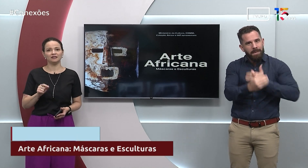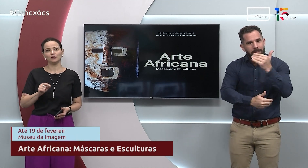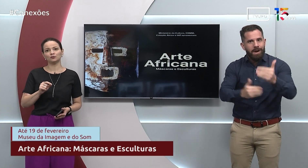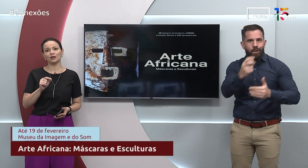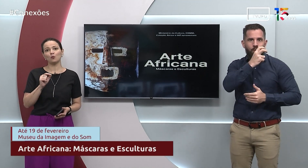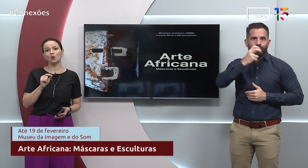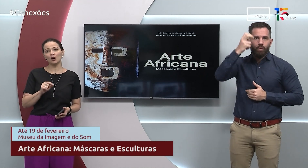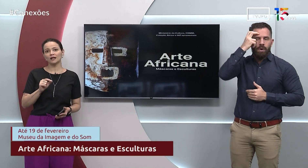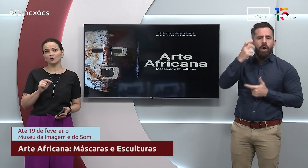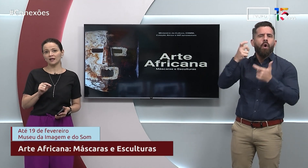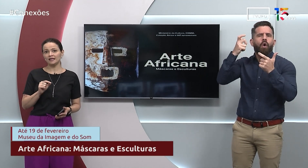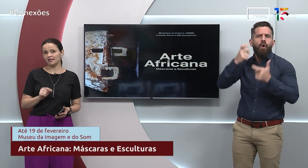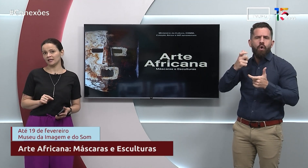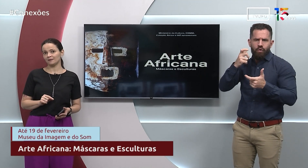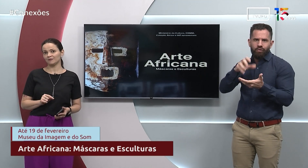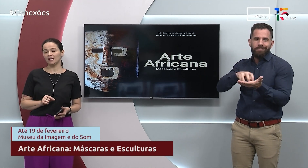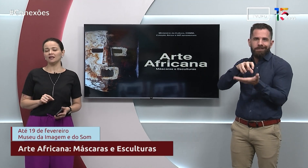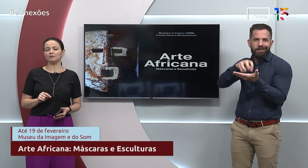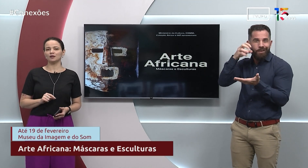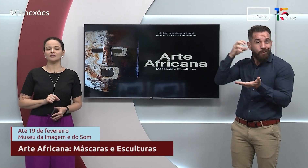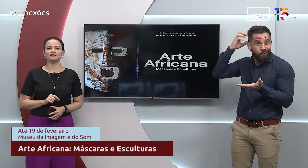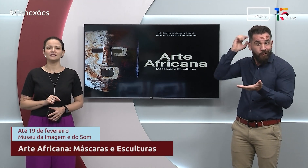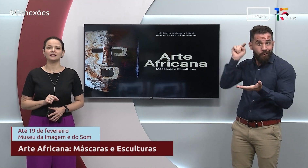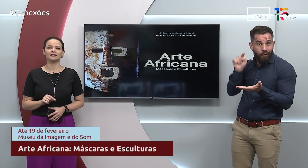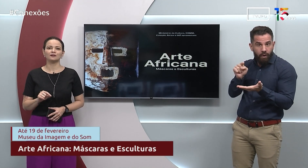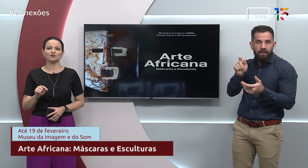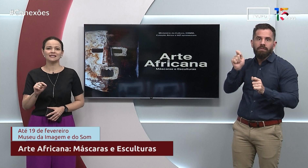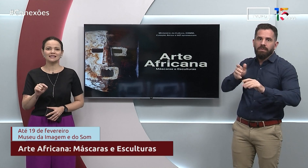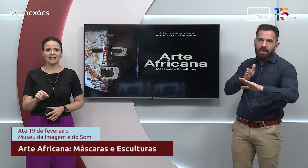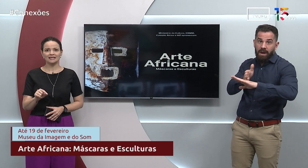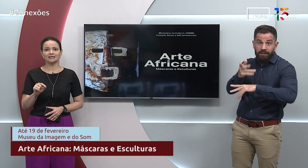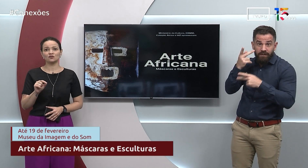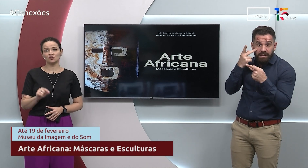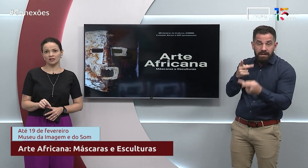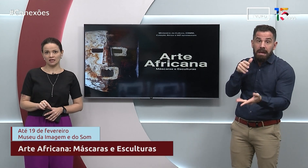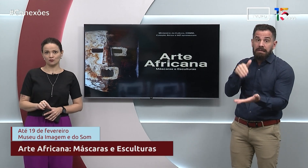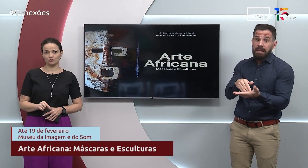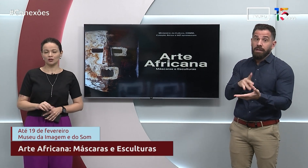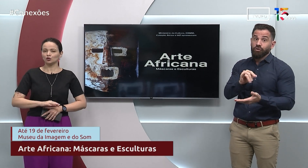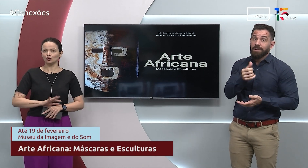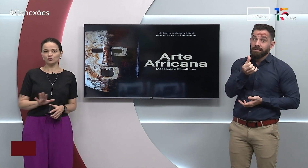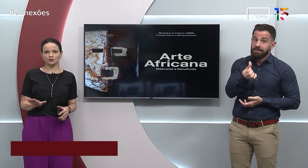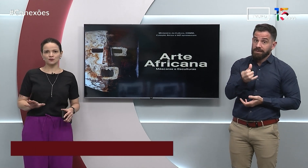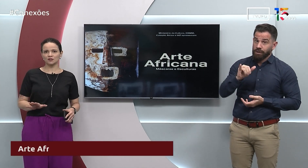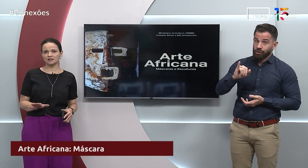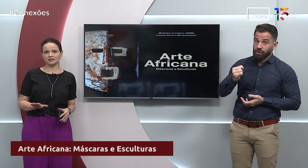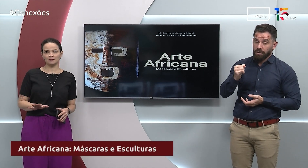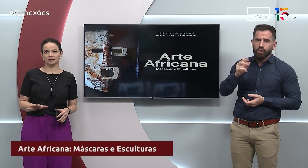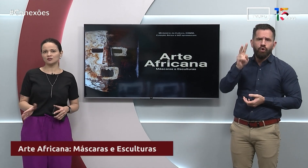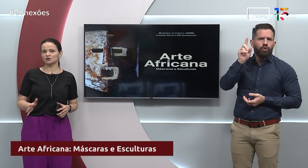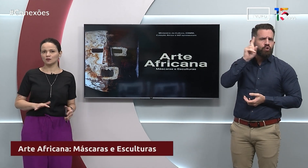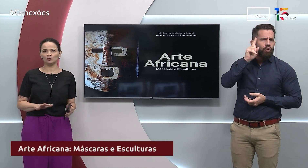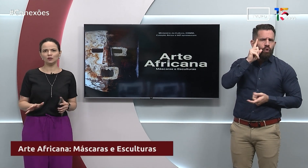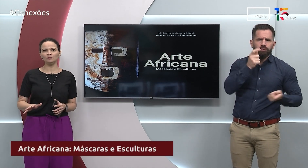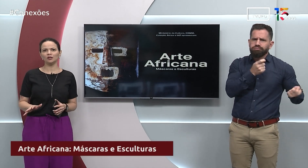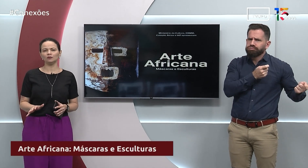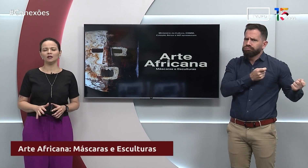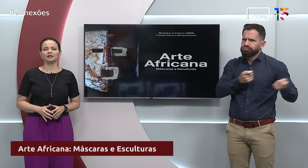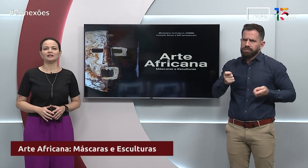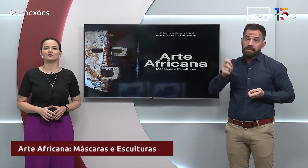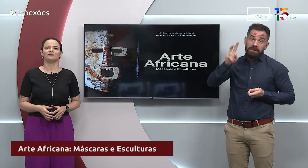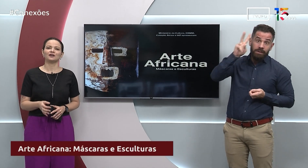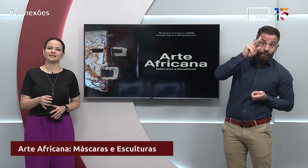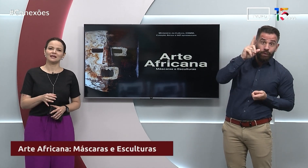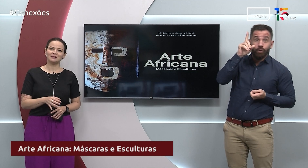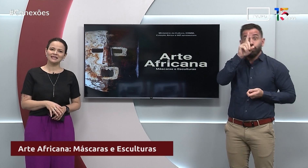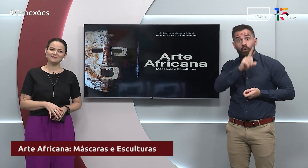na Vila Cultural Cora Coralina e pode ser visitada até o dia 6 de janeiro. Todos os dias da semana, de segunda a domingo,